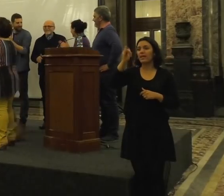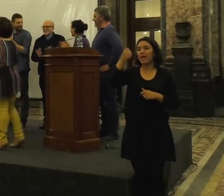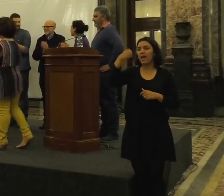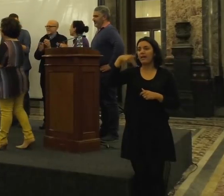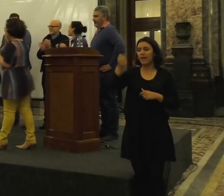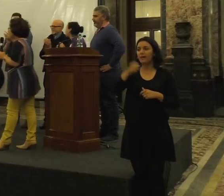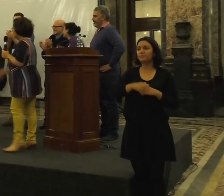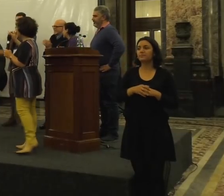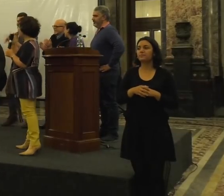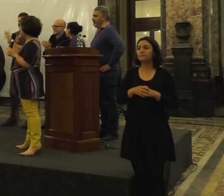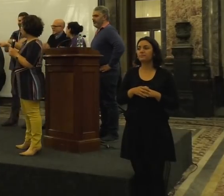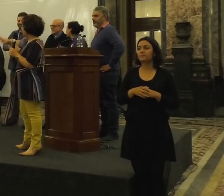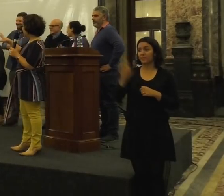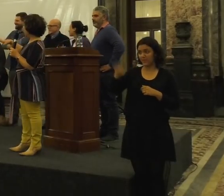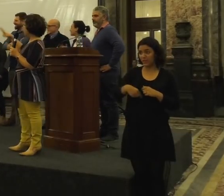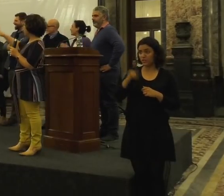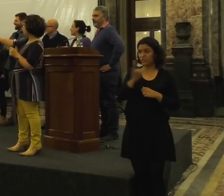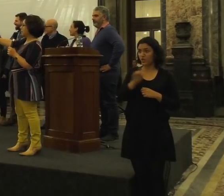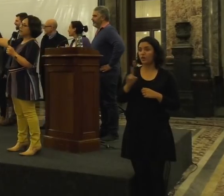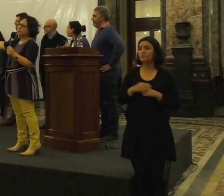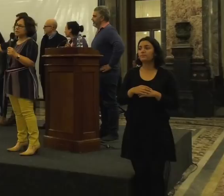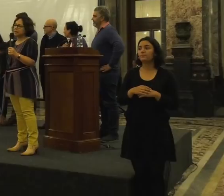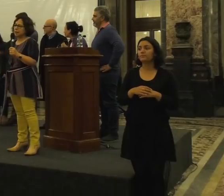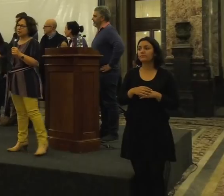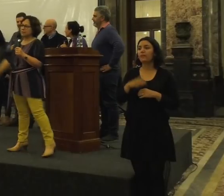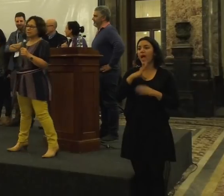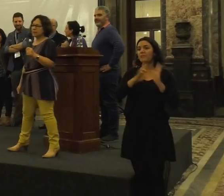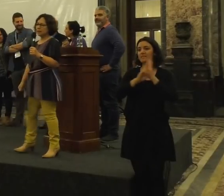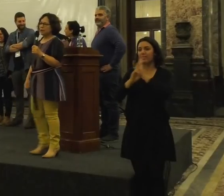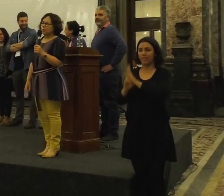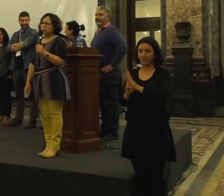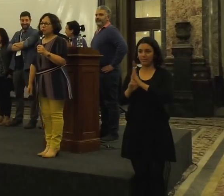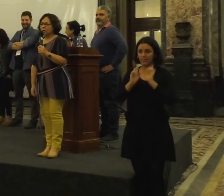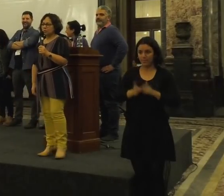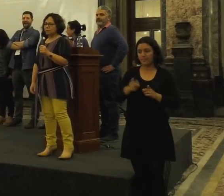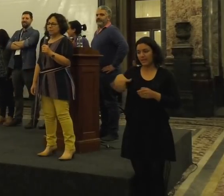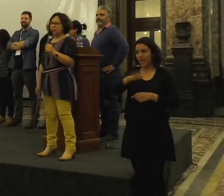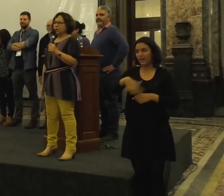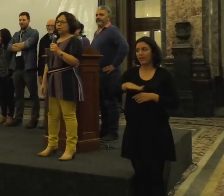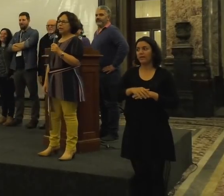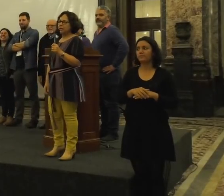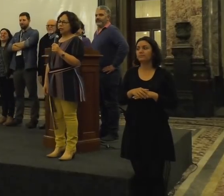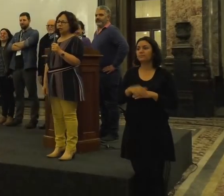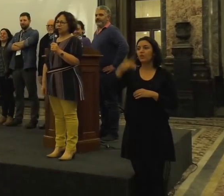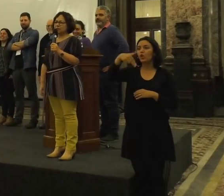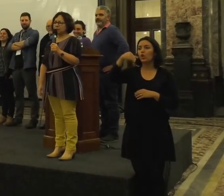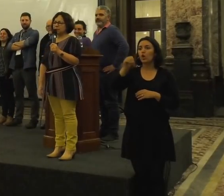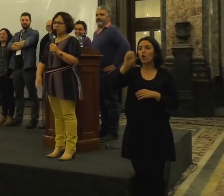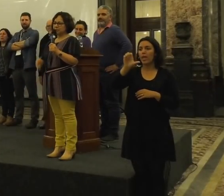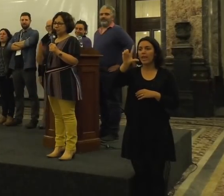Sí. Mariana, vino, no. Hay gente, están representadas. Bueno. Noelia,